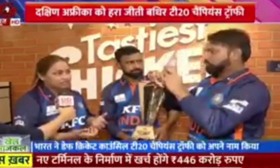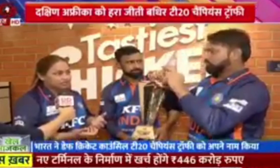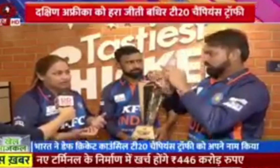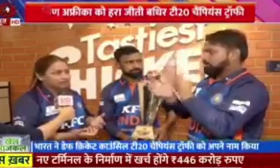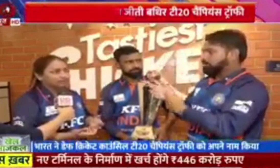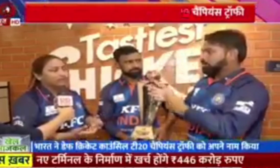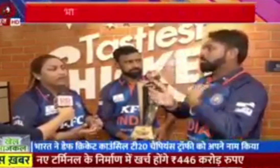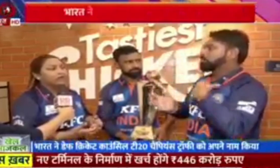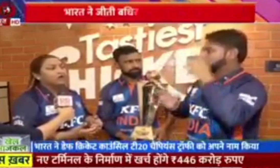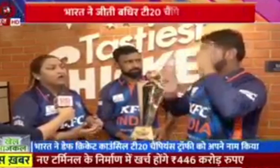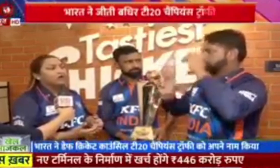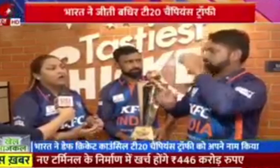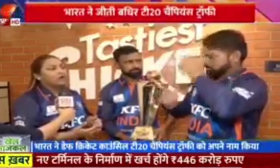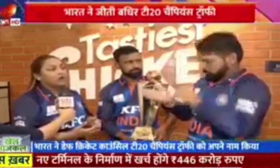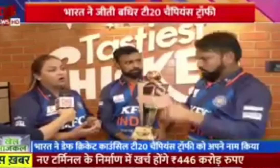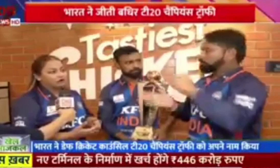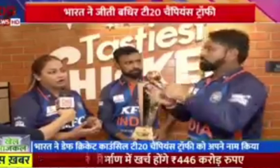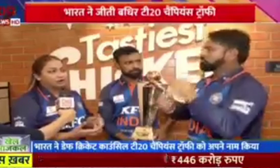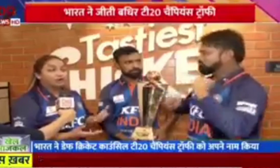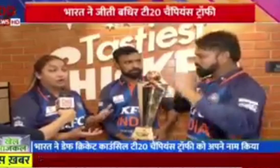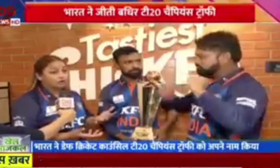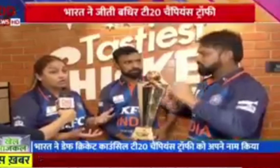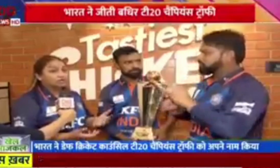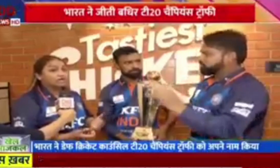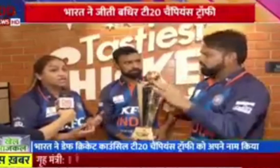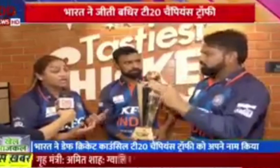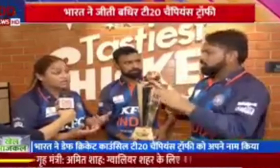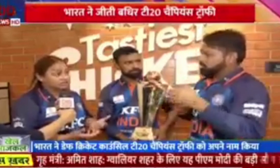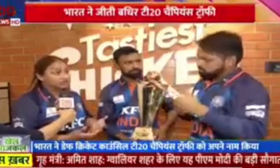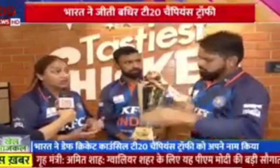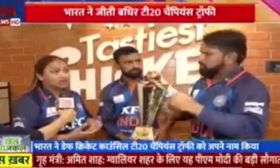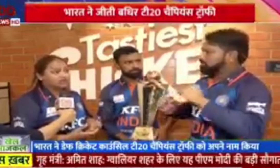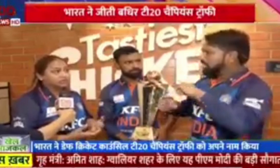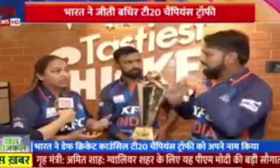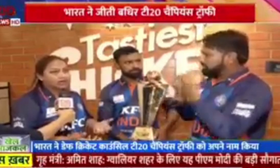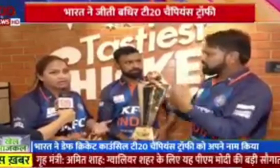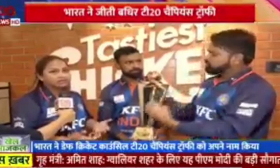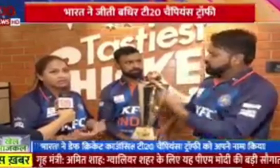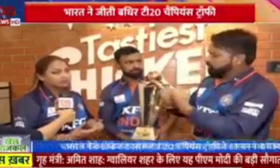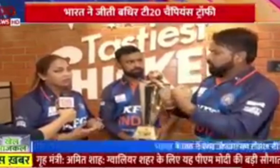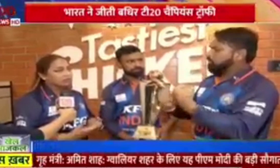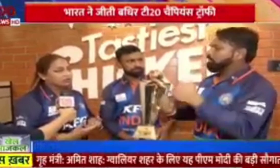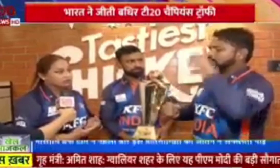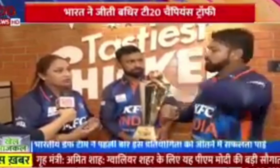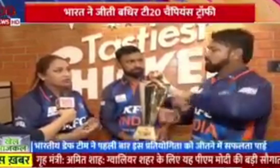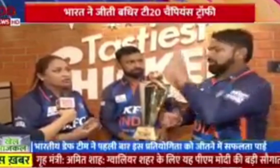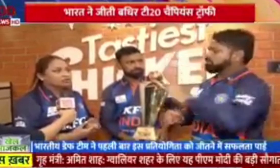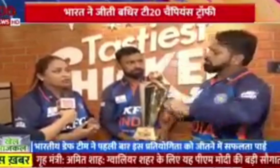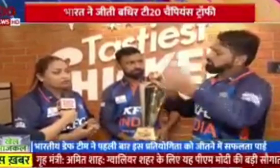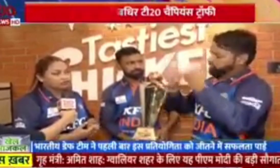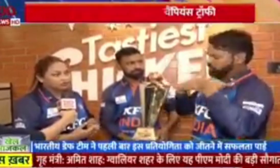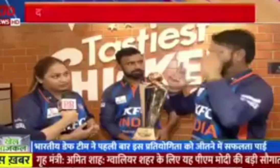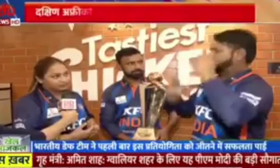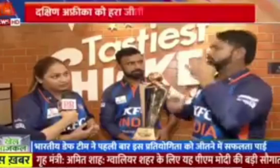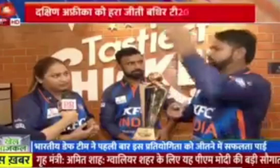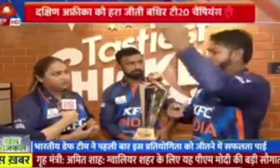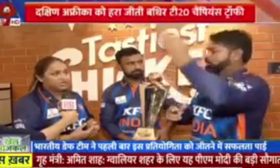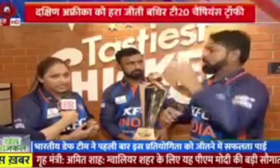करेंगे, और हो सकता है शायद कतर में हमारा जो है नेक्स्ट टूर्नामेंट हो, तो उसके लिए